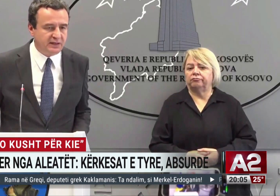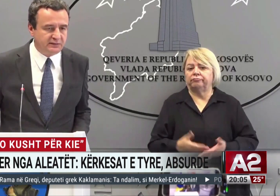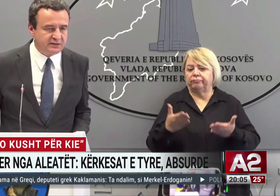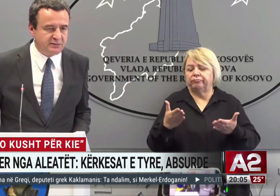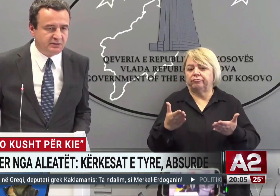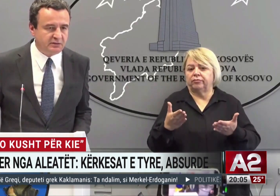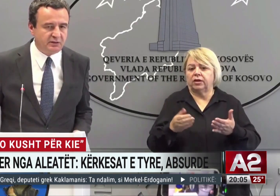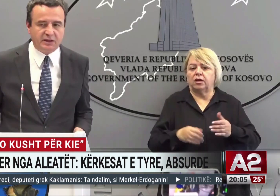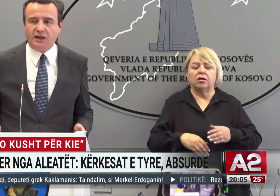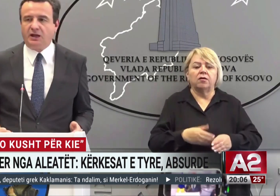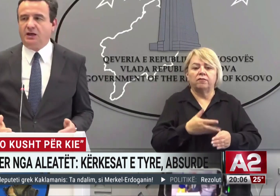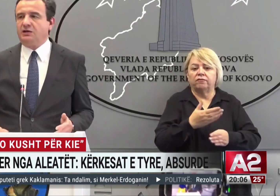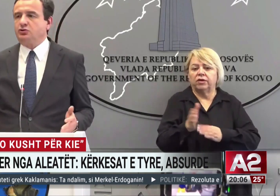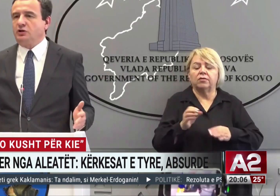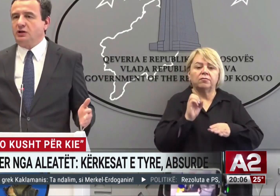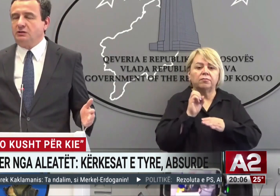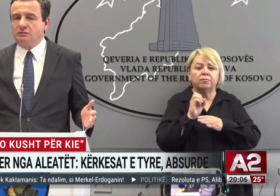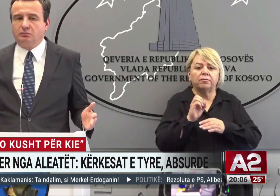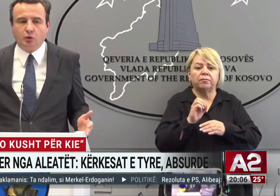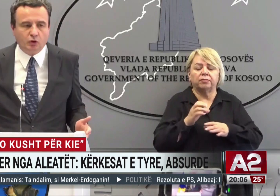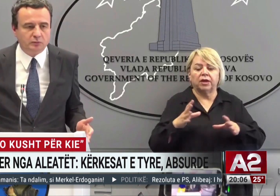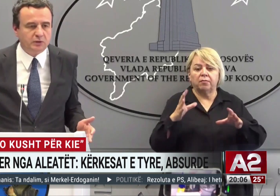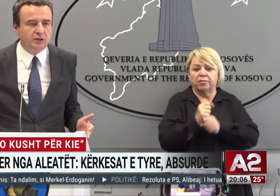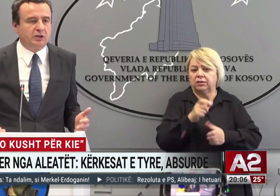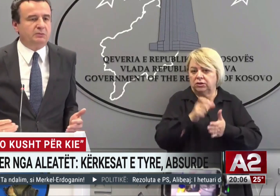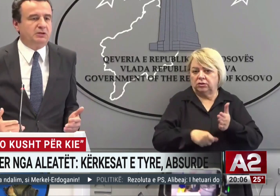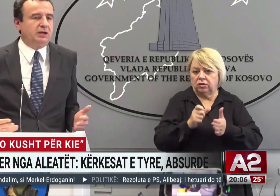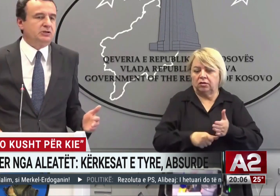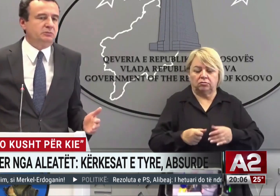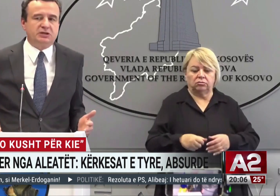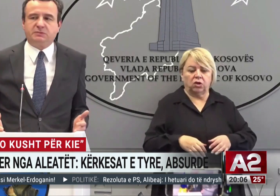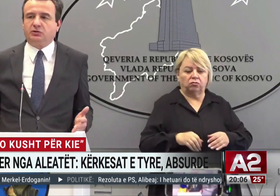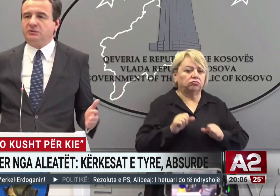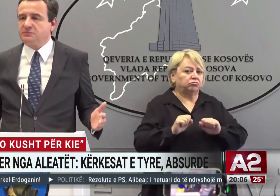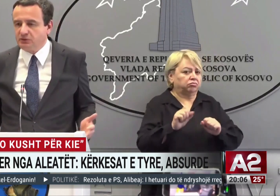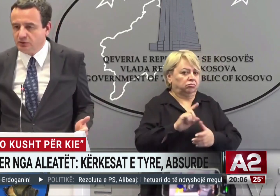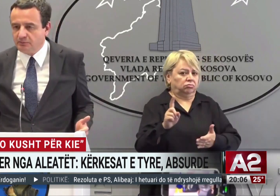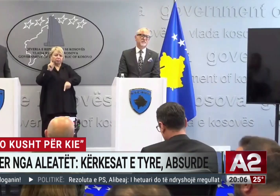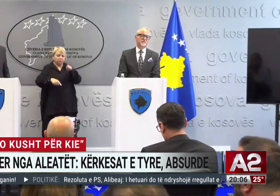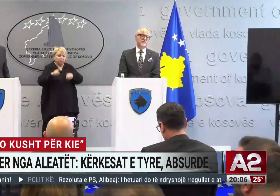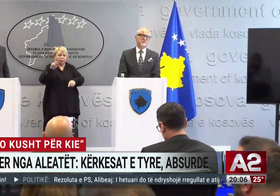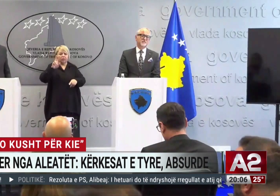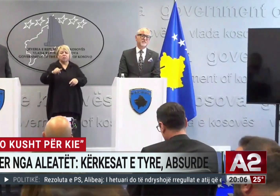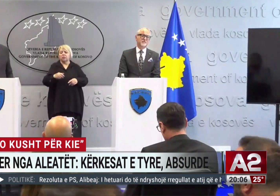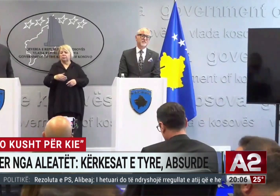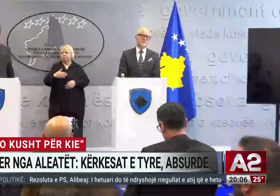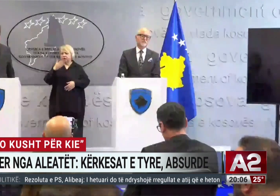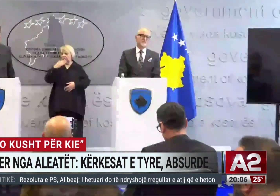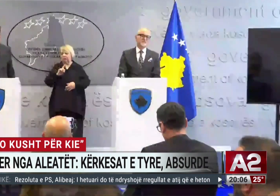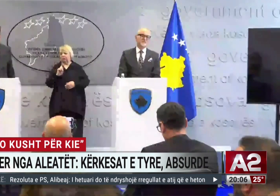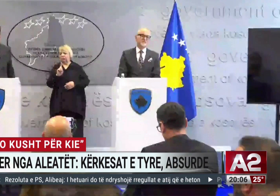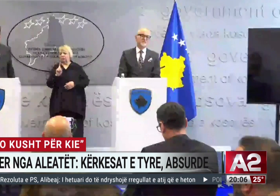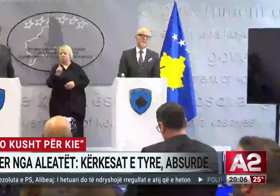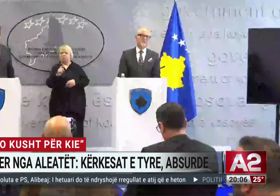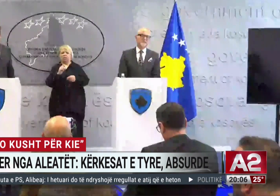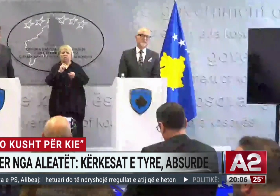vinë pas antarësimit dhe ne asë nuk i mohojmë dhe jemi të gatë shumë të respektojmë të zbatojmë. Pavarësisht se në